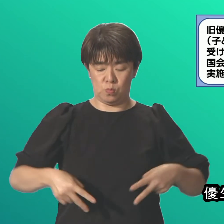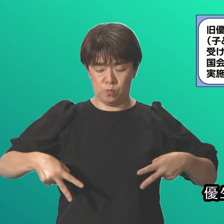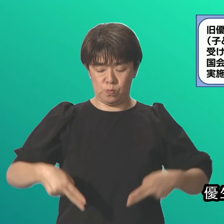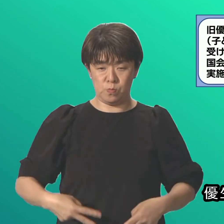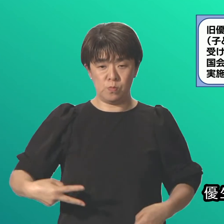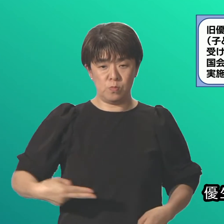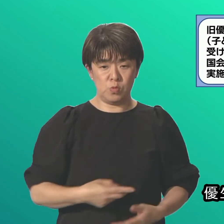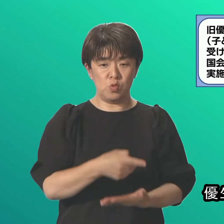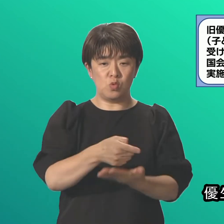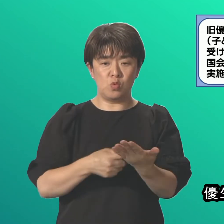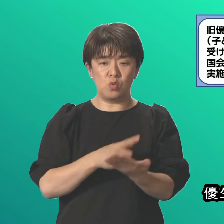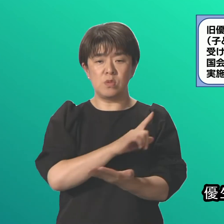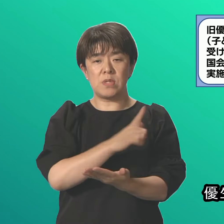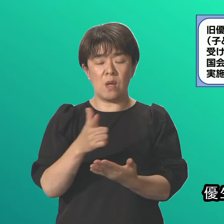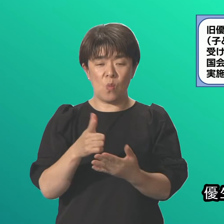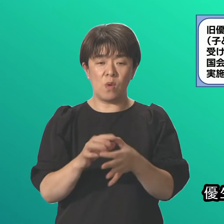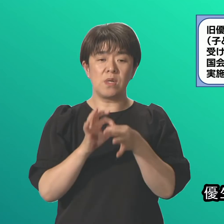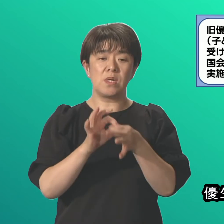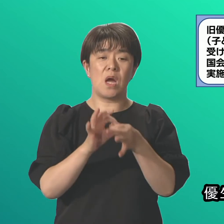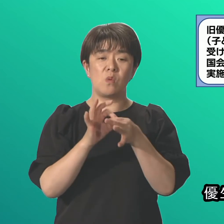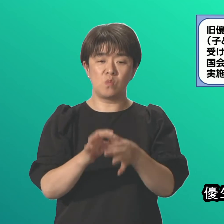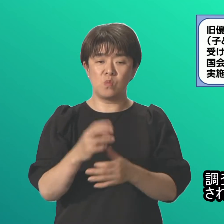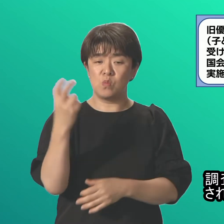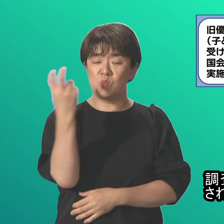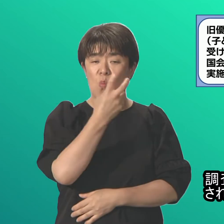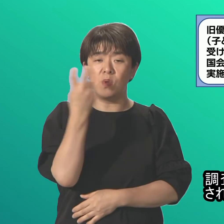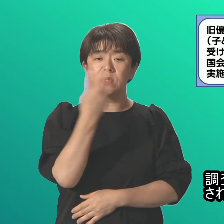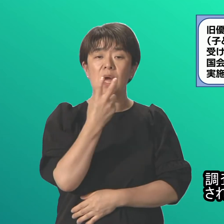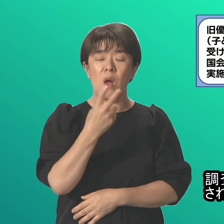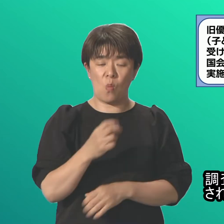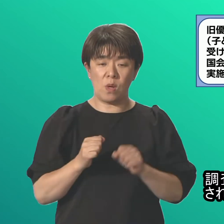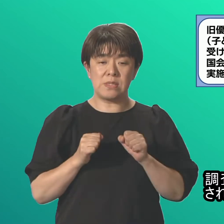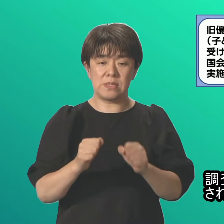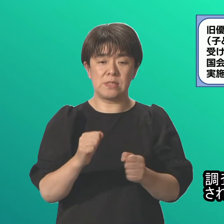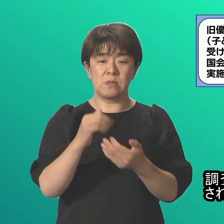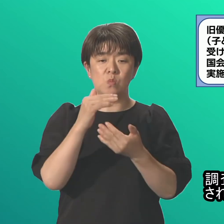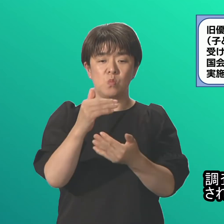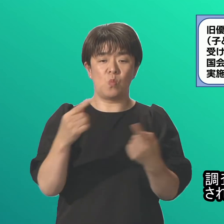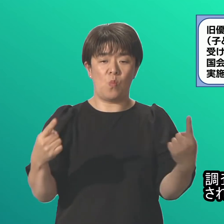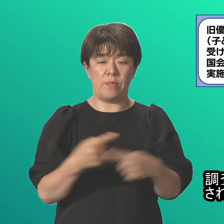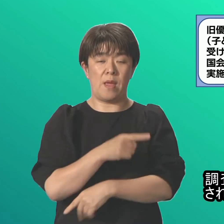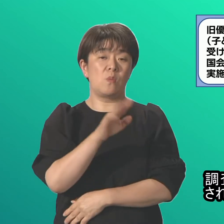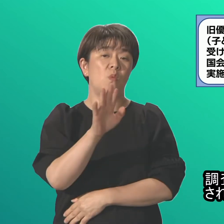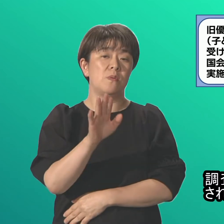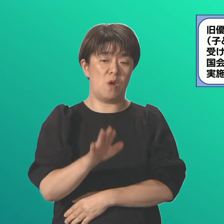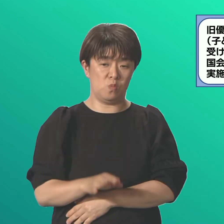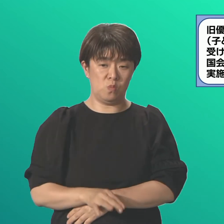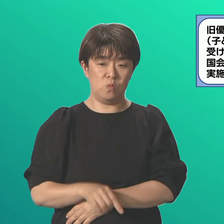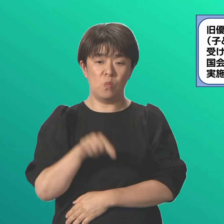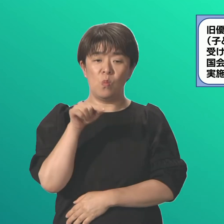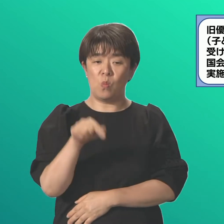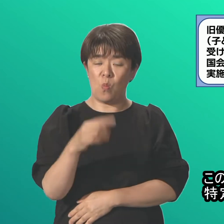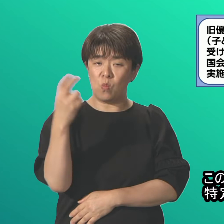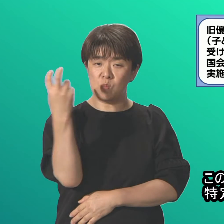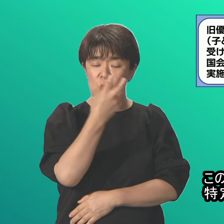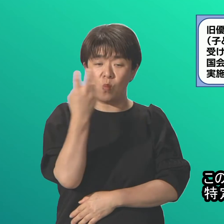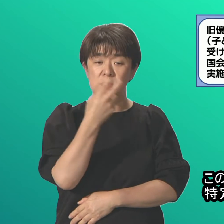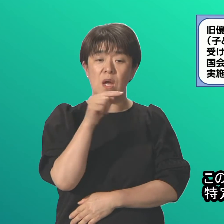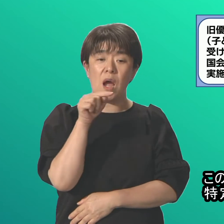く郵政手術等に関する調査を実施することとされています。この調査